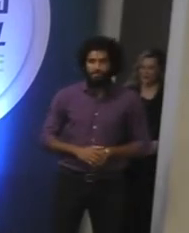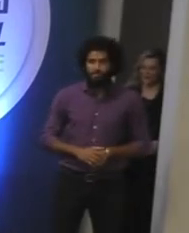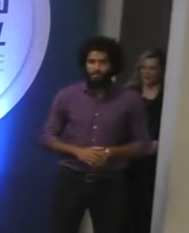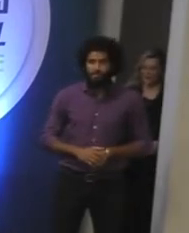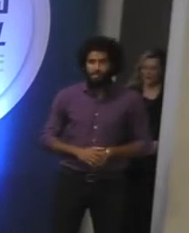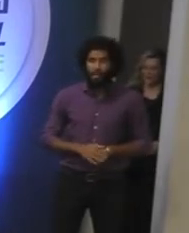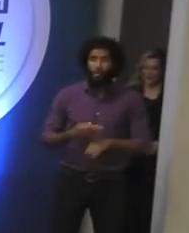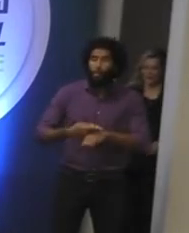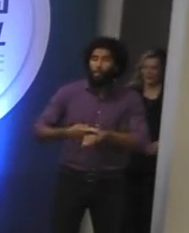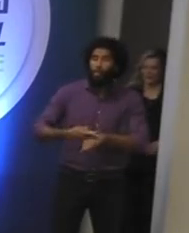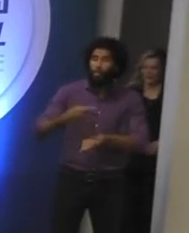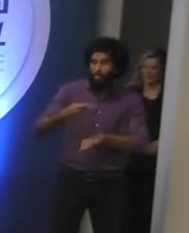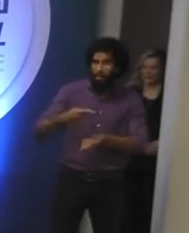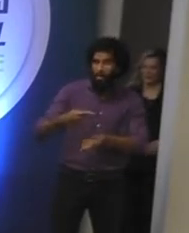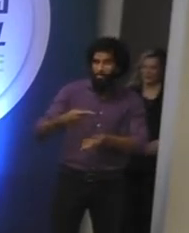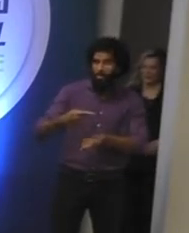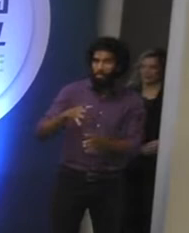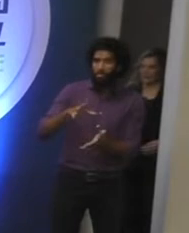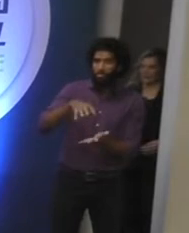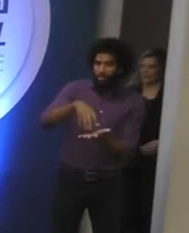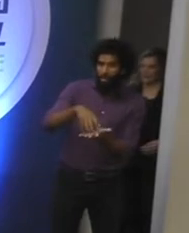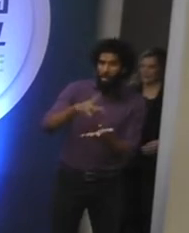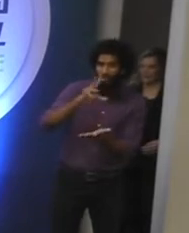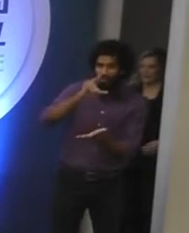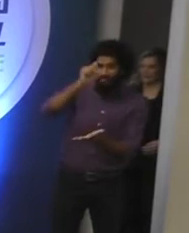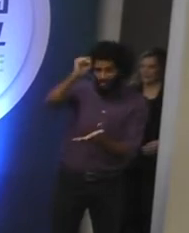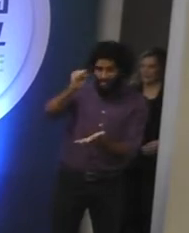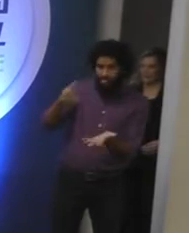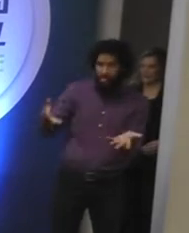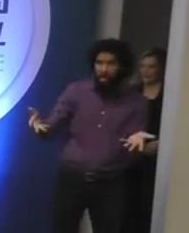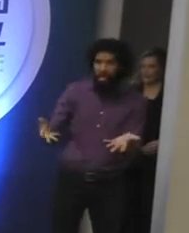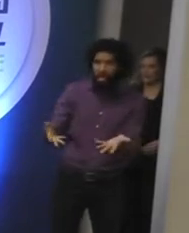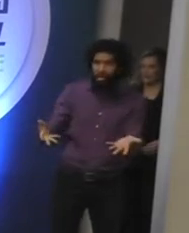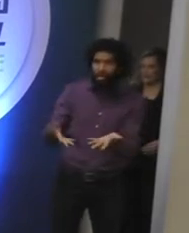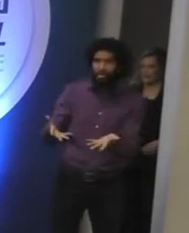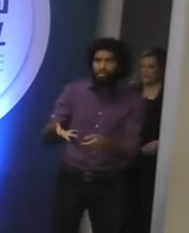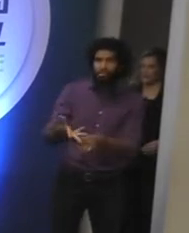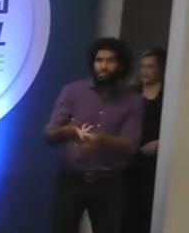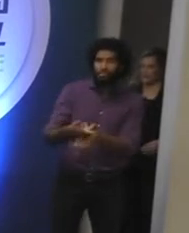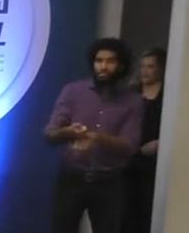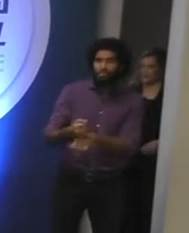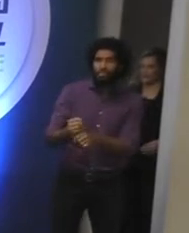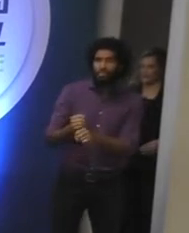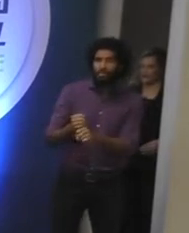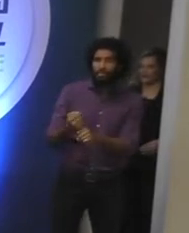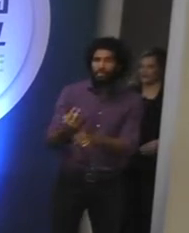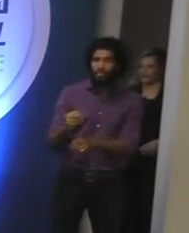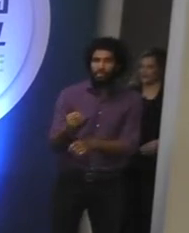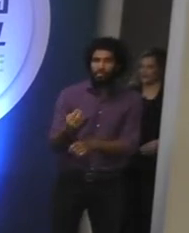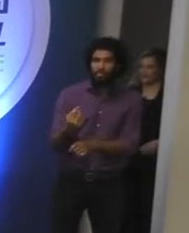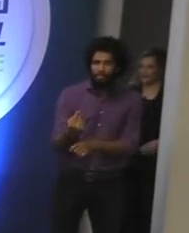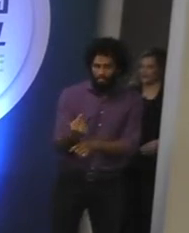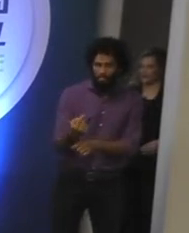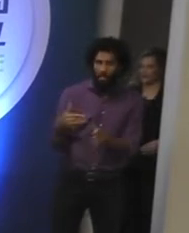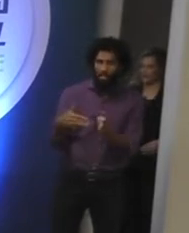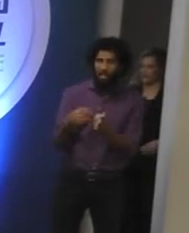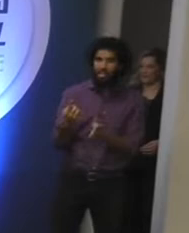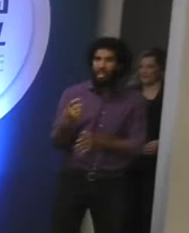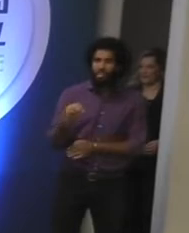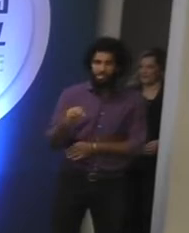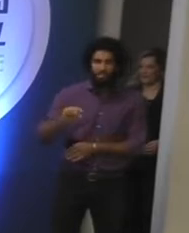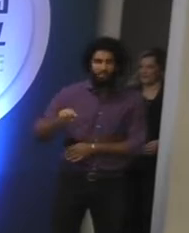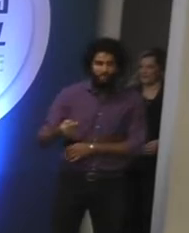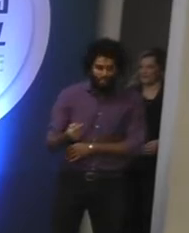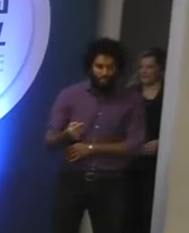E o prêmio para permissionária vencedor do Prêmio ANEEL de Qualidade 2021 na categoria Permissionárias até 10 mil